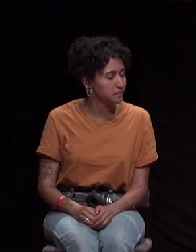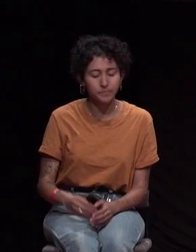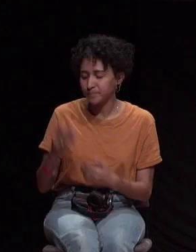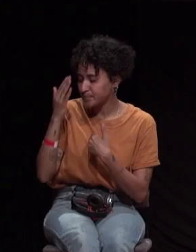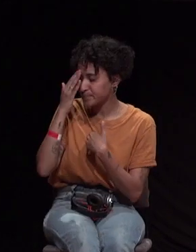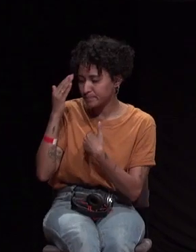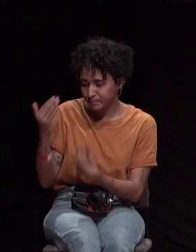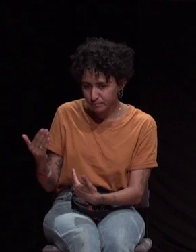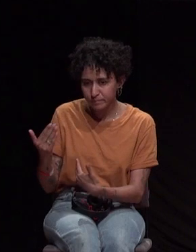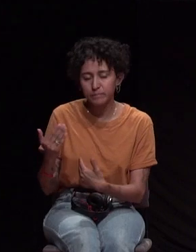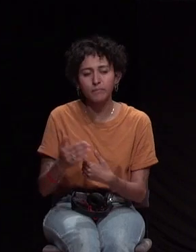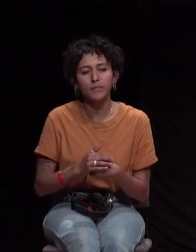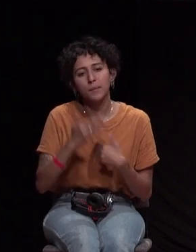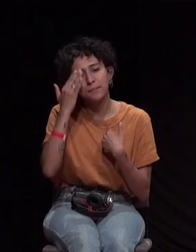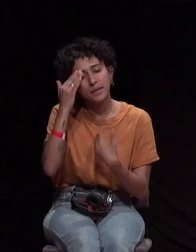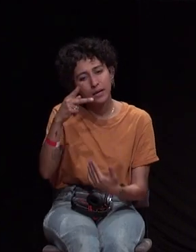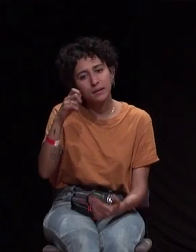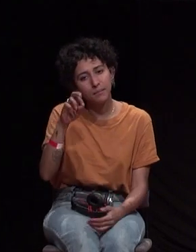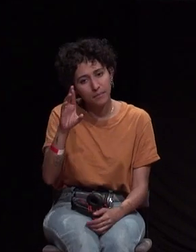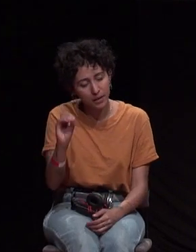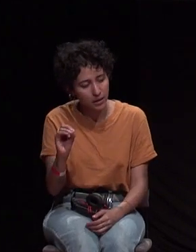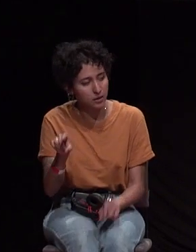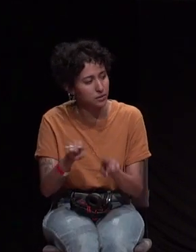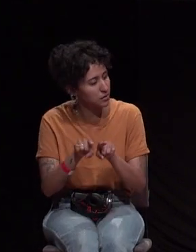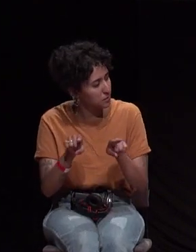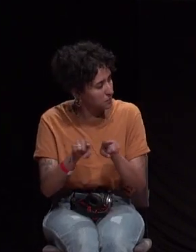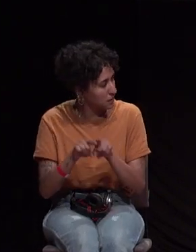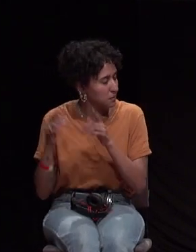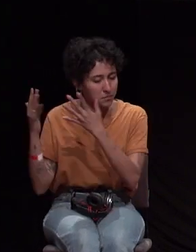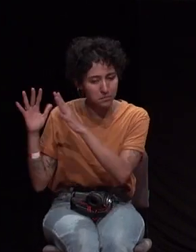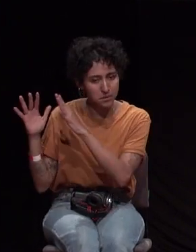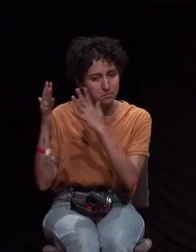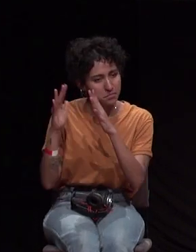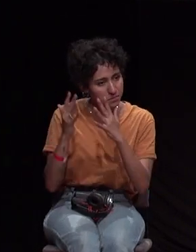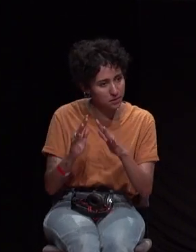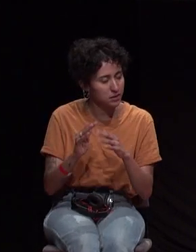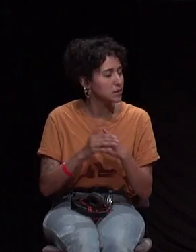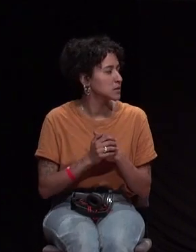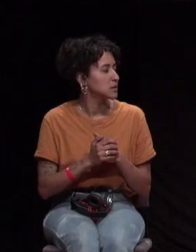Rosane. Obrigado, Pedro, Kailane. Parabéns pelas falas.